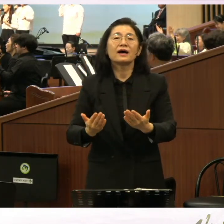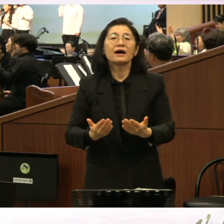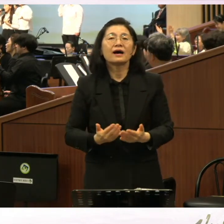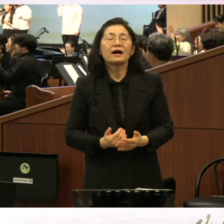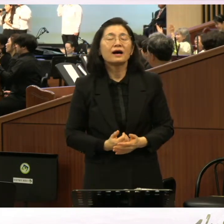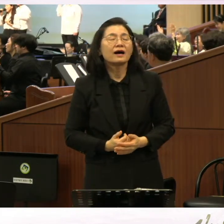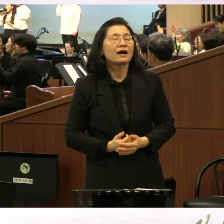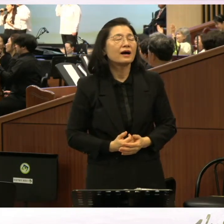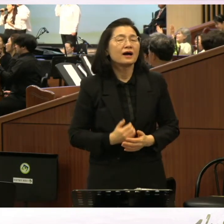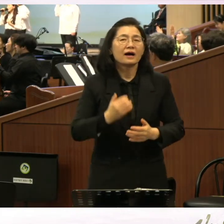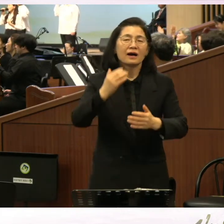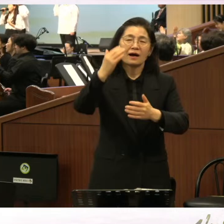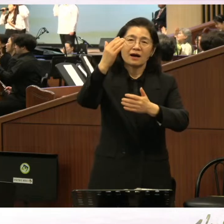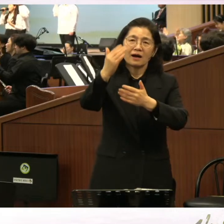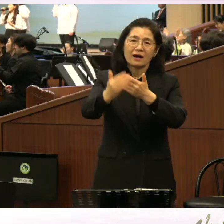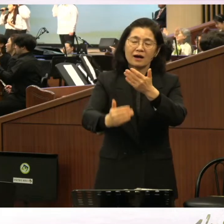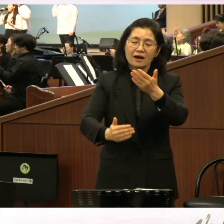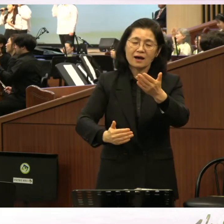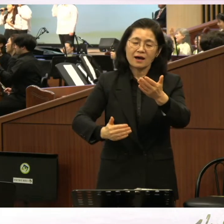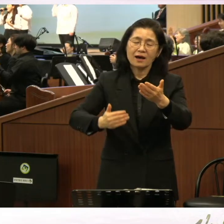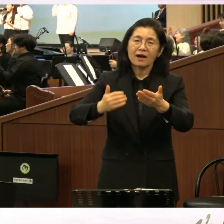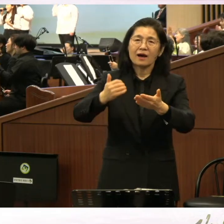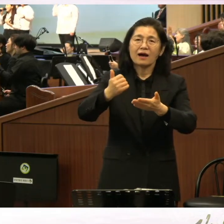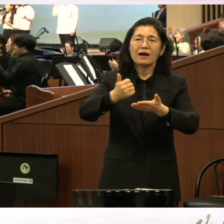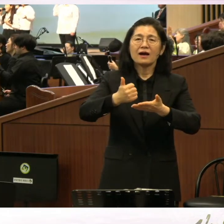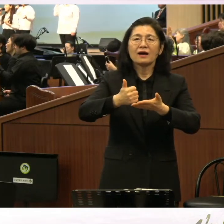하나님은 우리의 피난처가 되십니다.